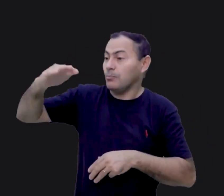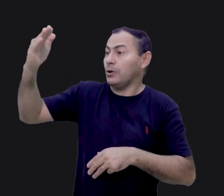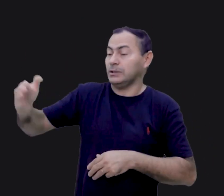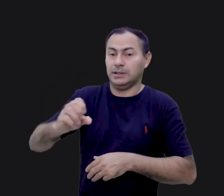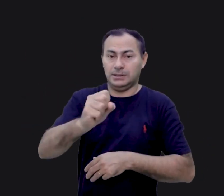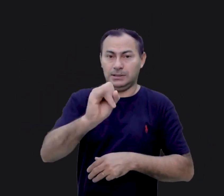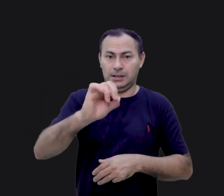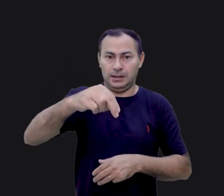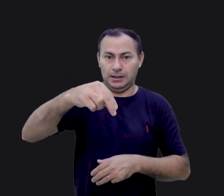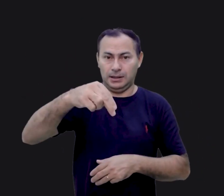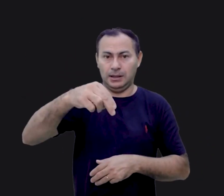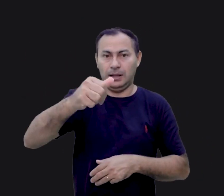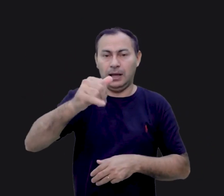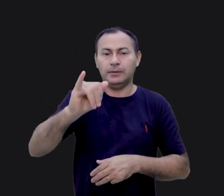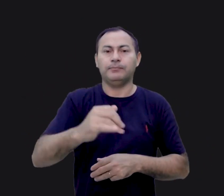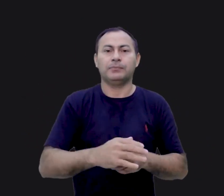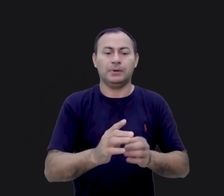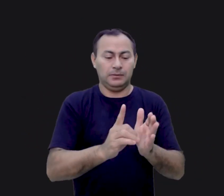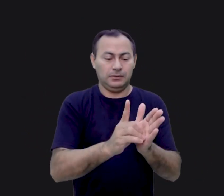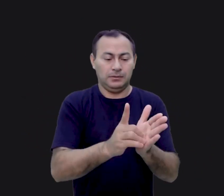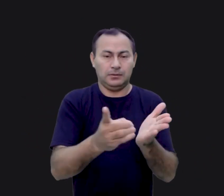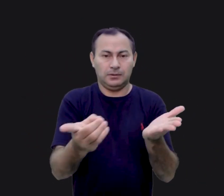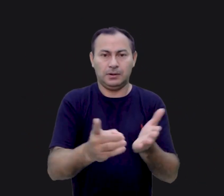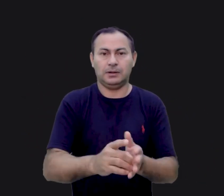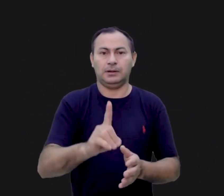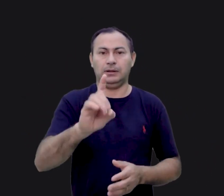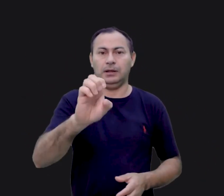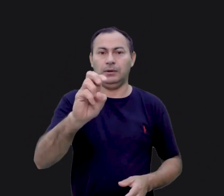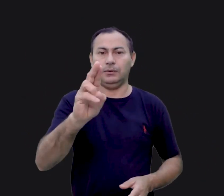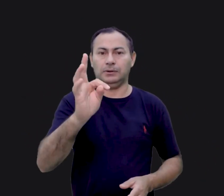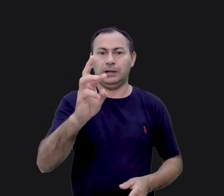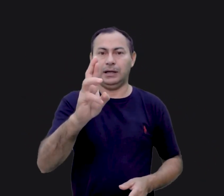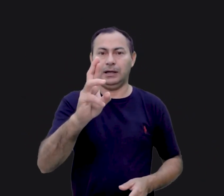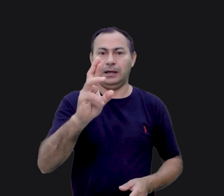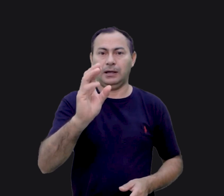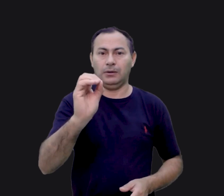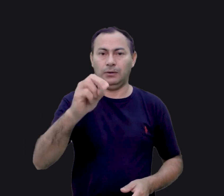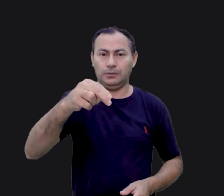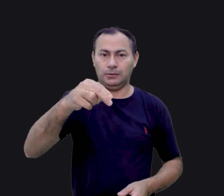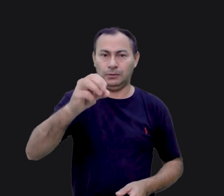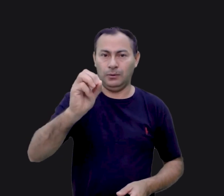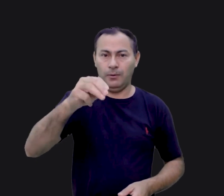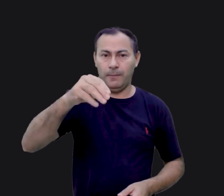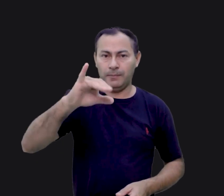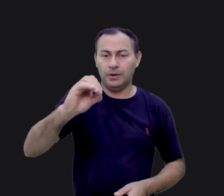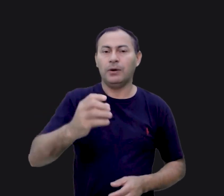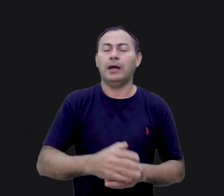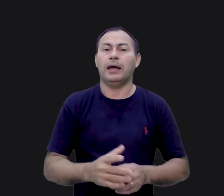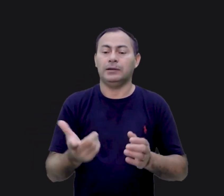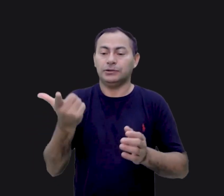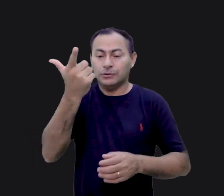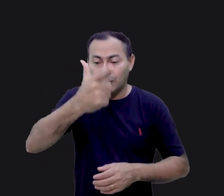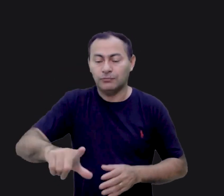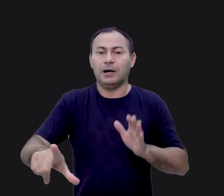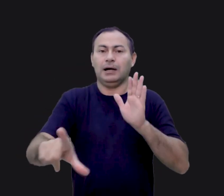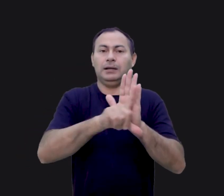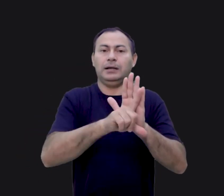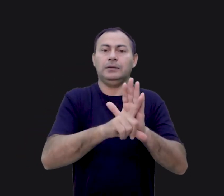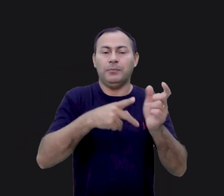Deuteronômio significa reafirmação ou repetição da Lei Como já vimos o livro de Deuteronômio é mais do que